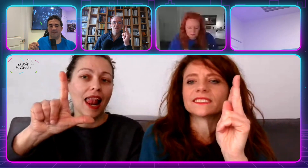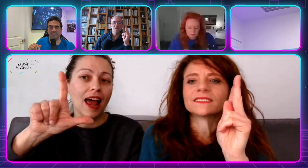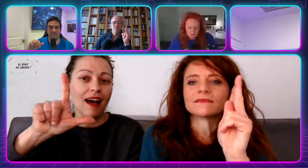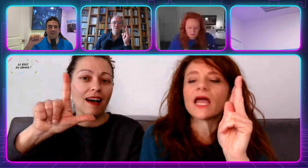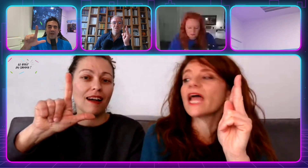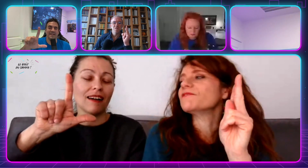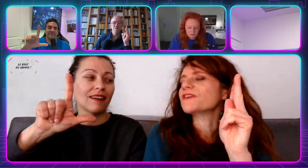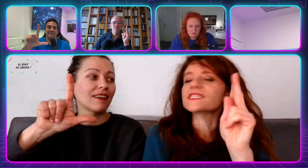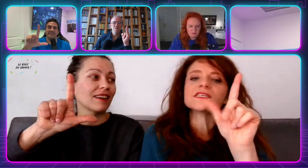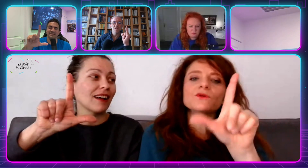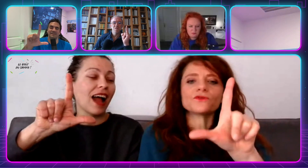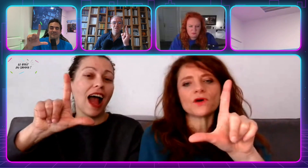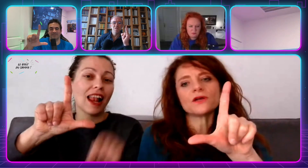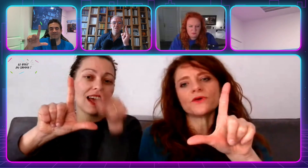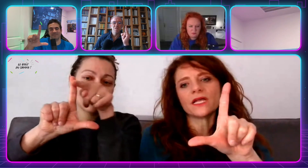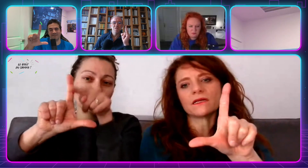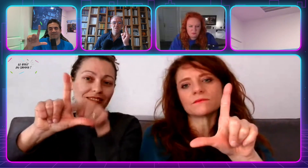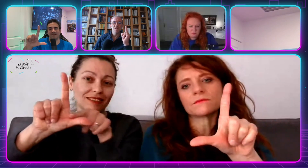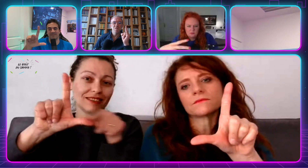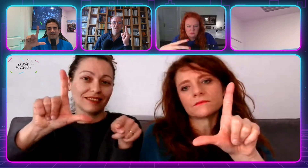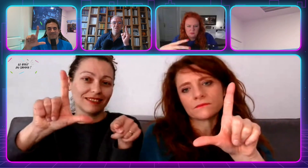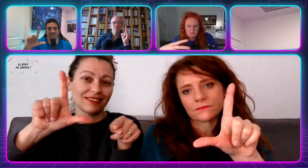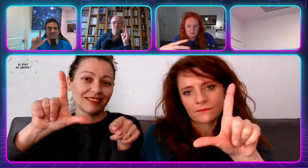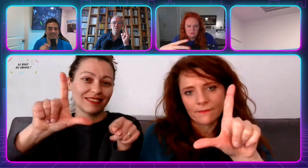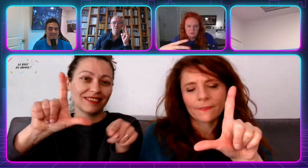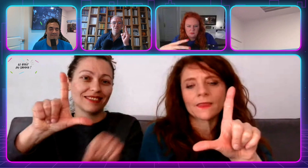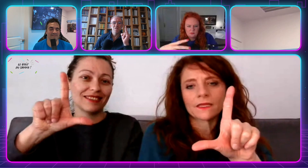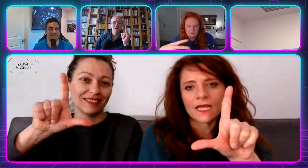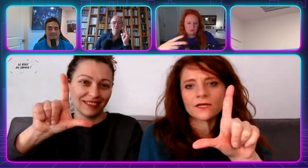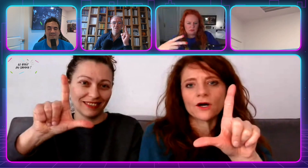Ouais, c'est bien. Bon, elle, c'est facile. L, facile, on le voit.